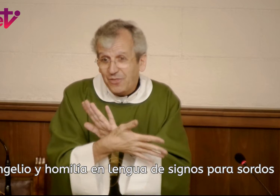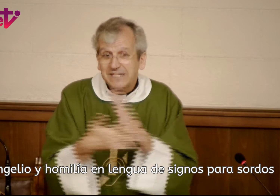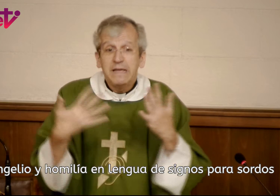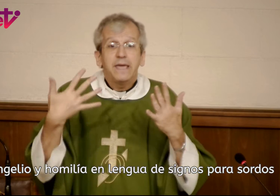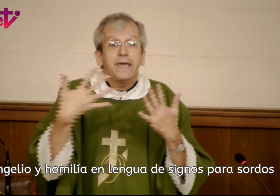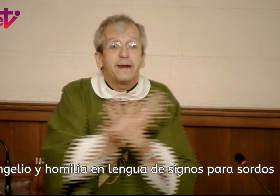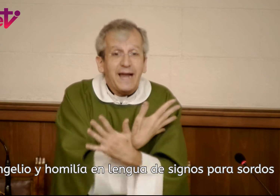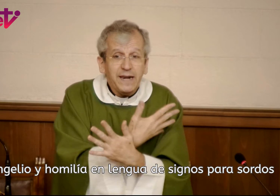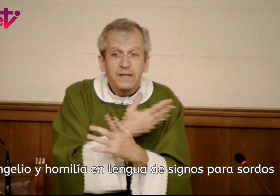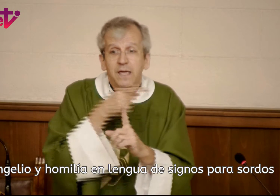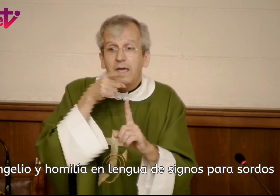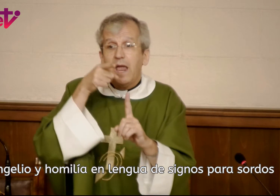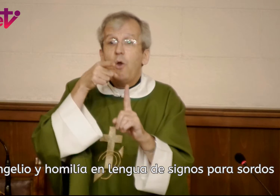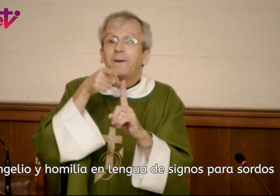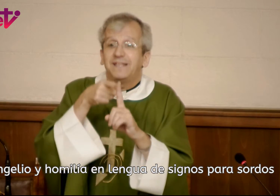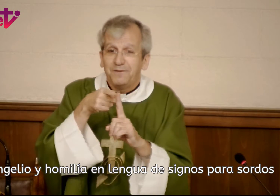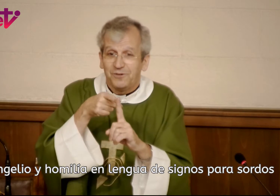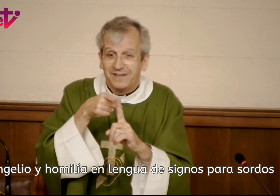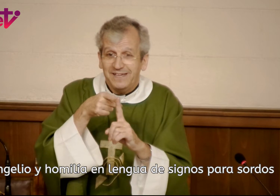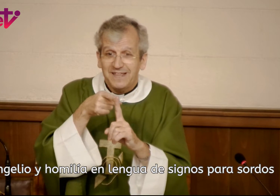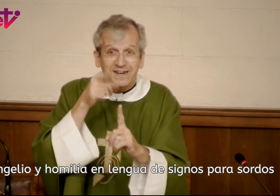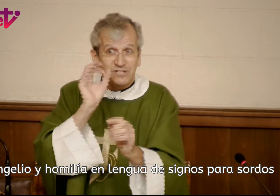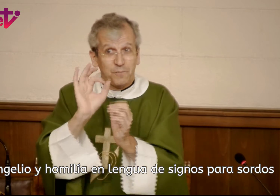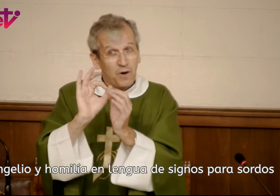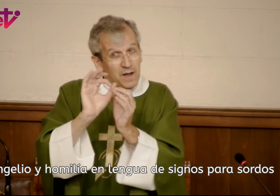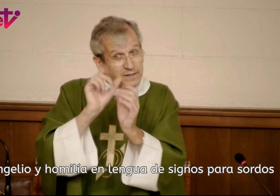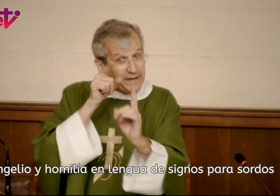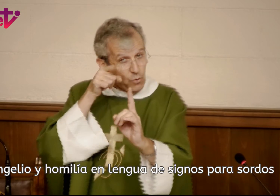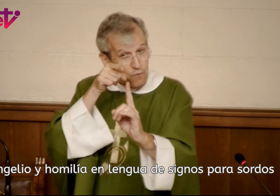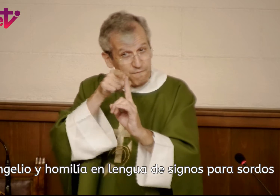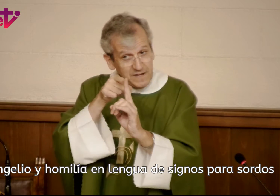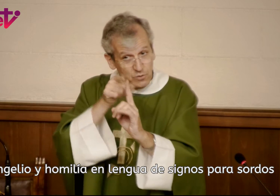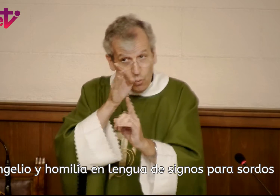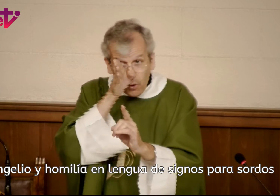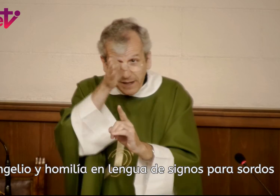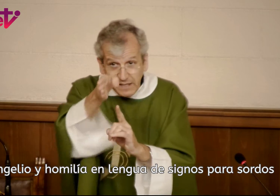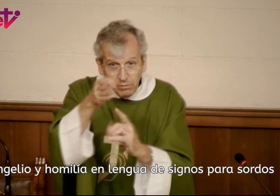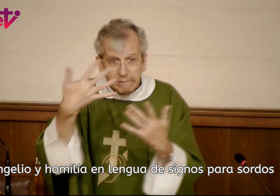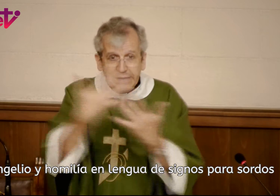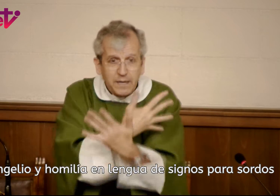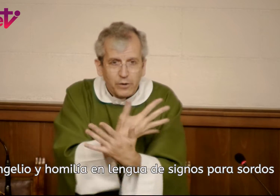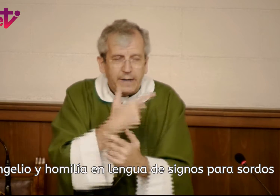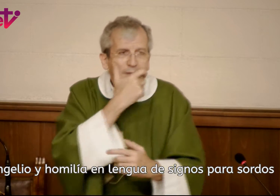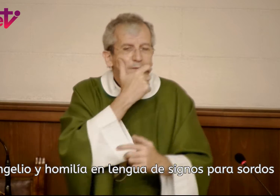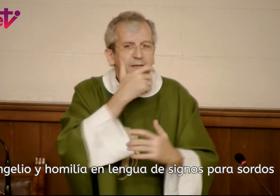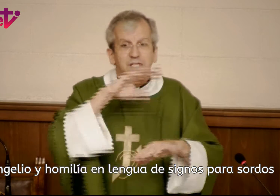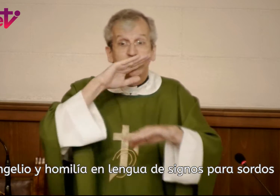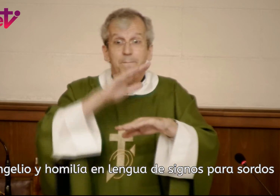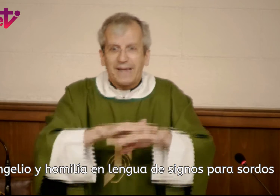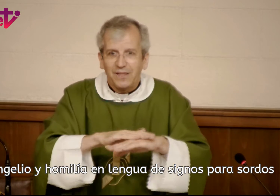es errar el objetivo. Es decir, es como tener un fin, un objetivo y equivocarme. Esto es el pecado, es